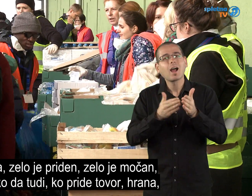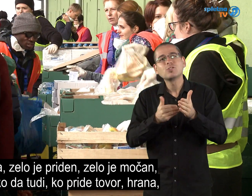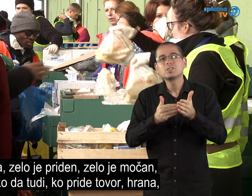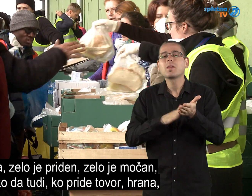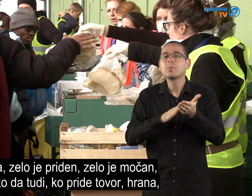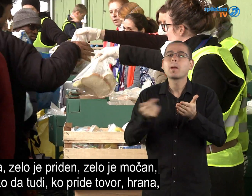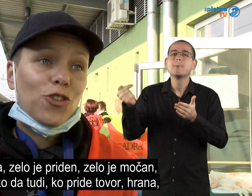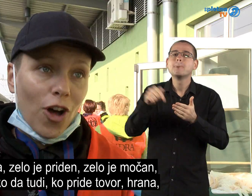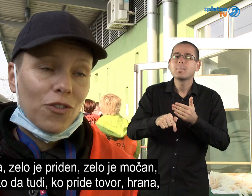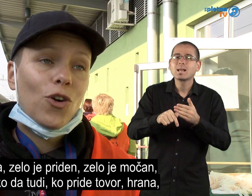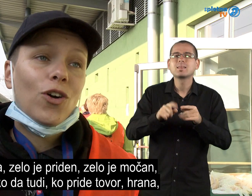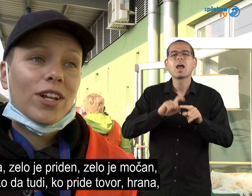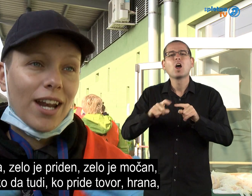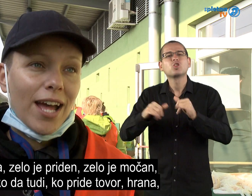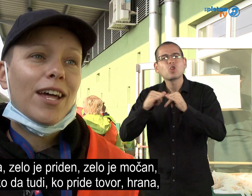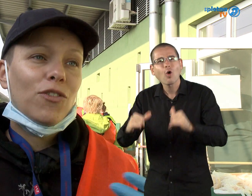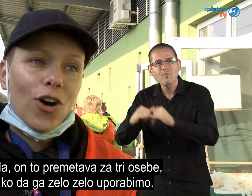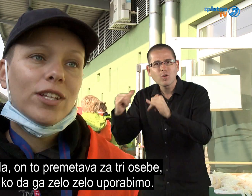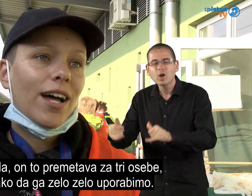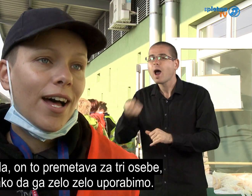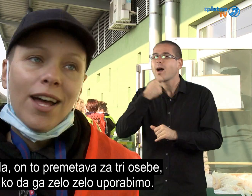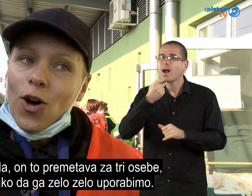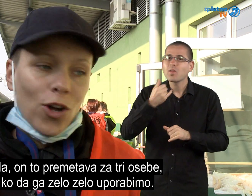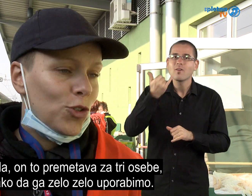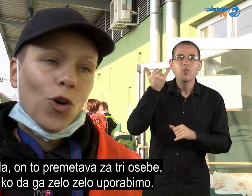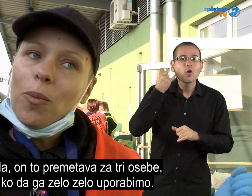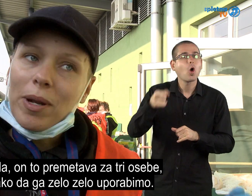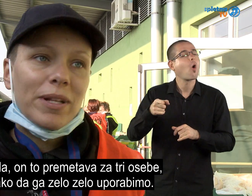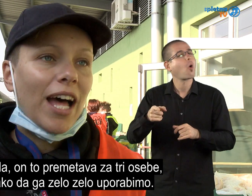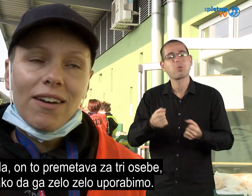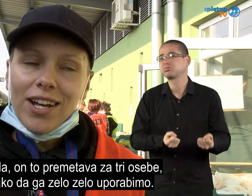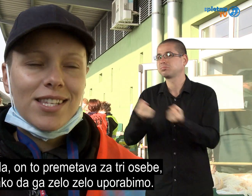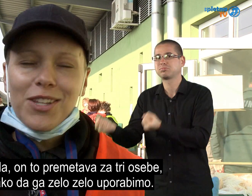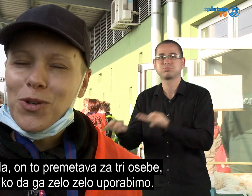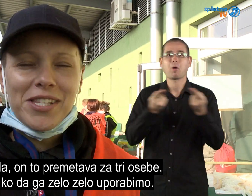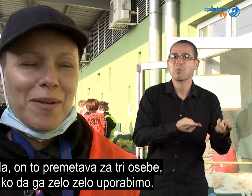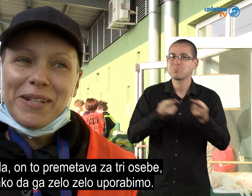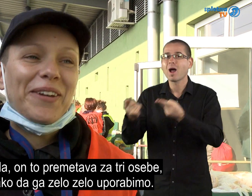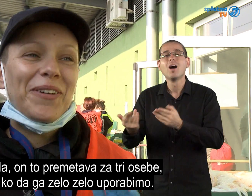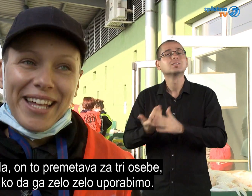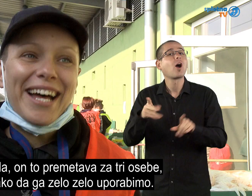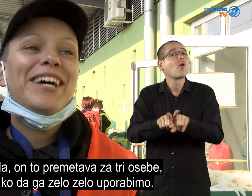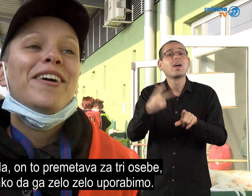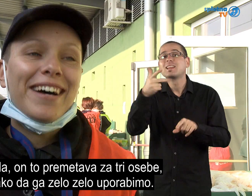ko pride tovor, hrana, voda, on to premetava za 3 osebe, tako da ga